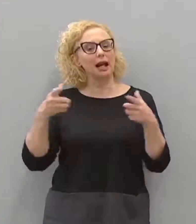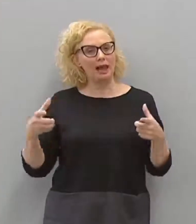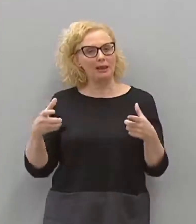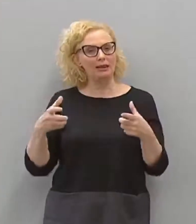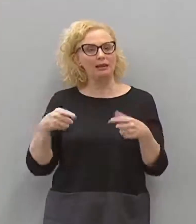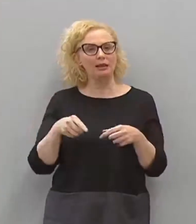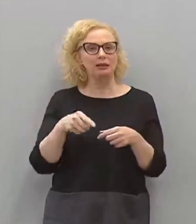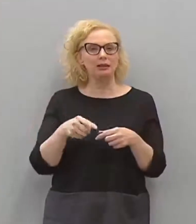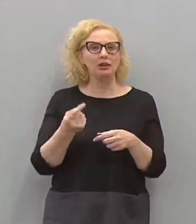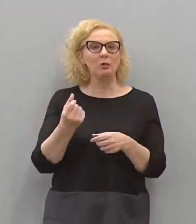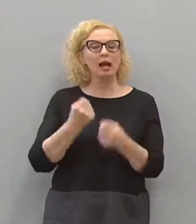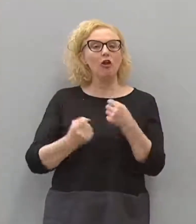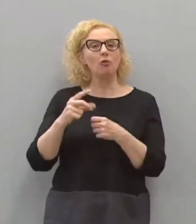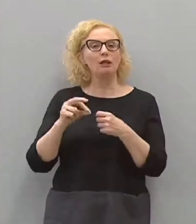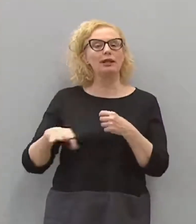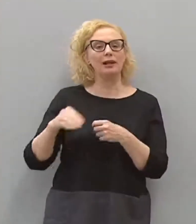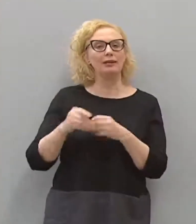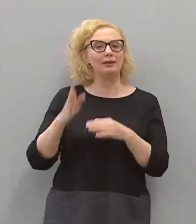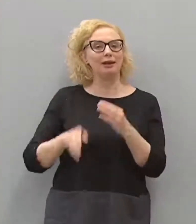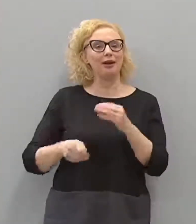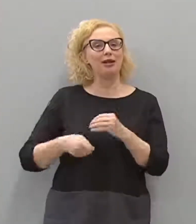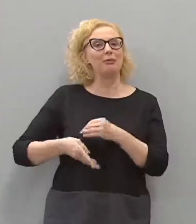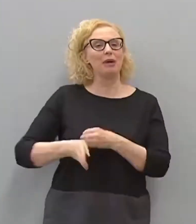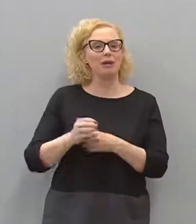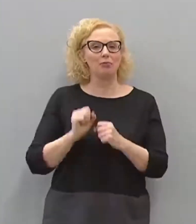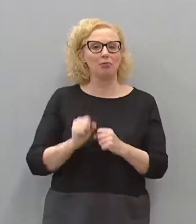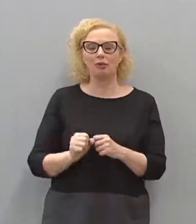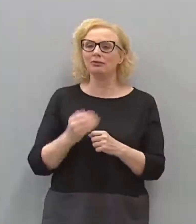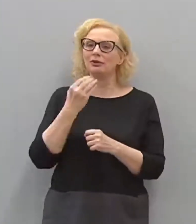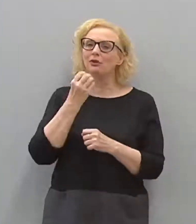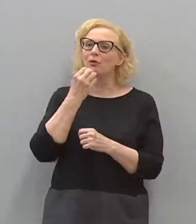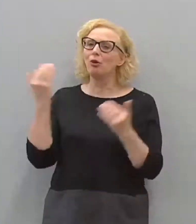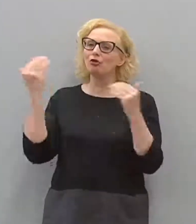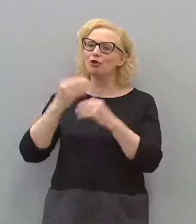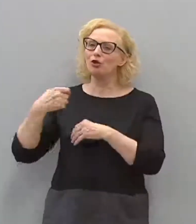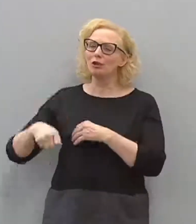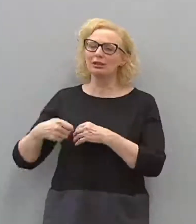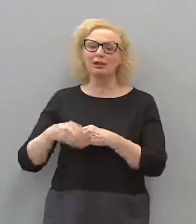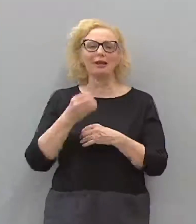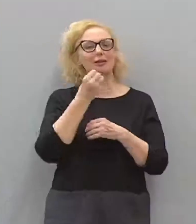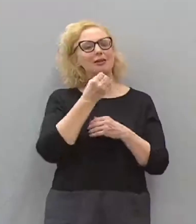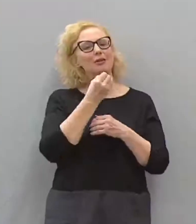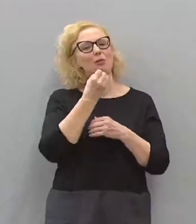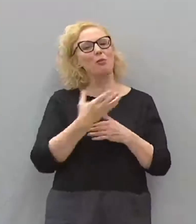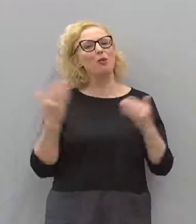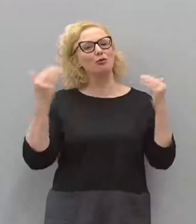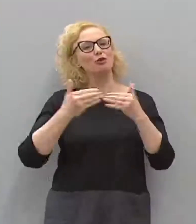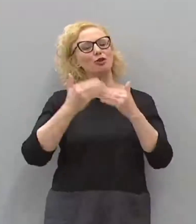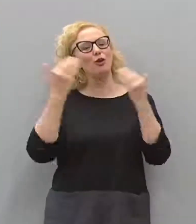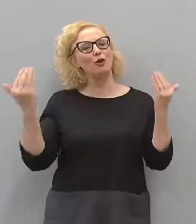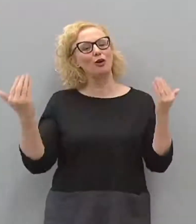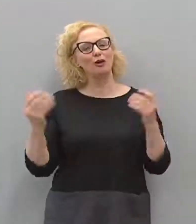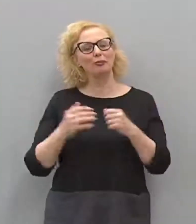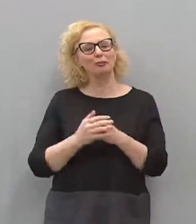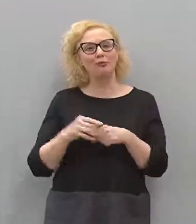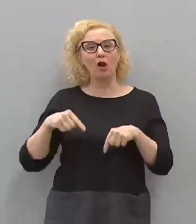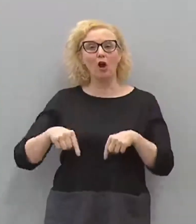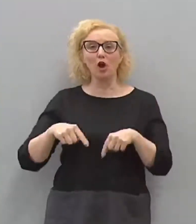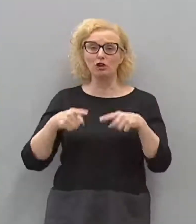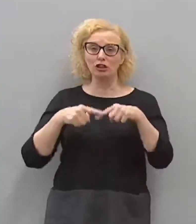l'economia del trentino buongiorno presidente buongiorno oggi in giunta abbiamo